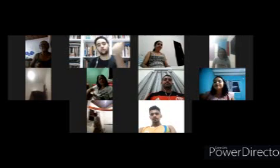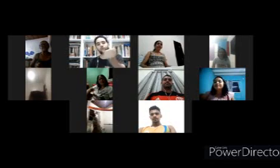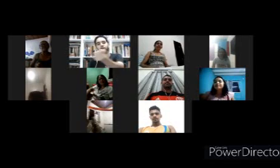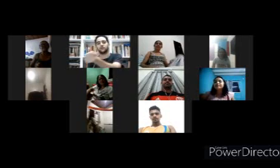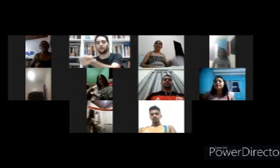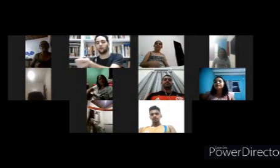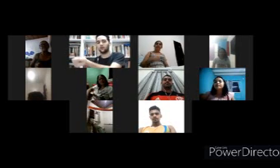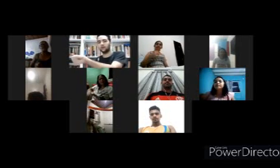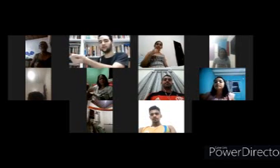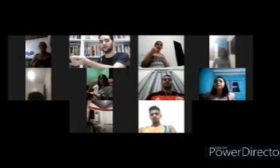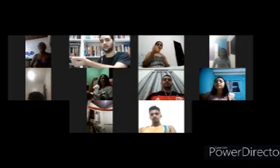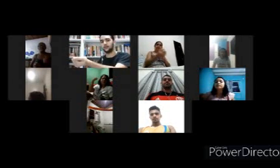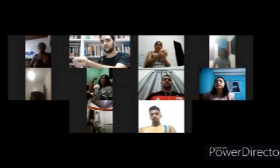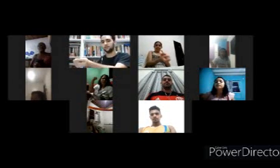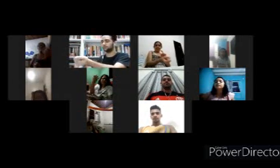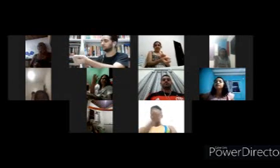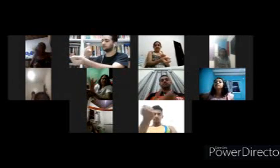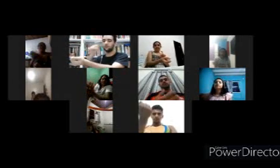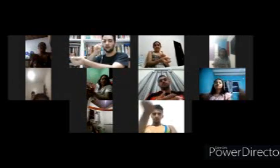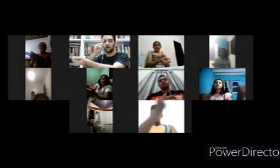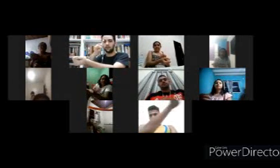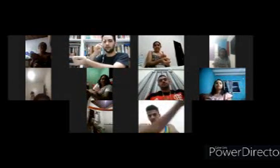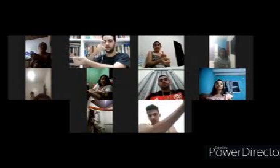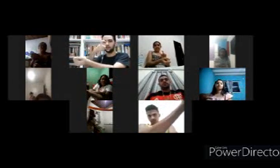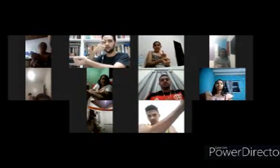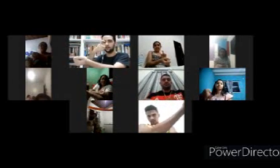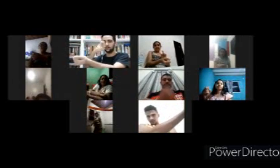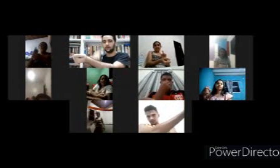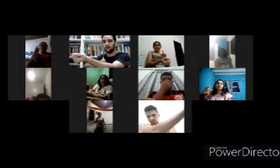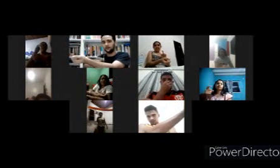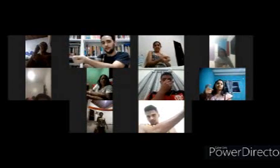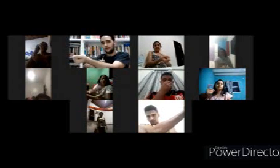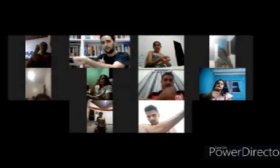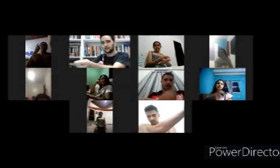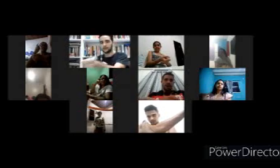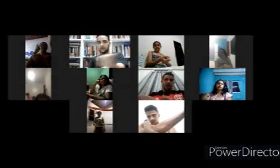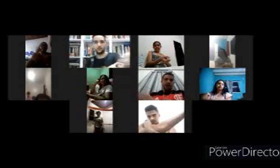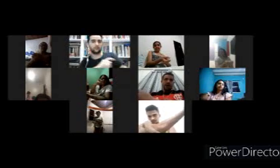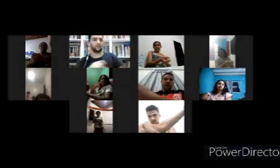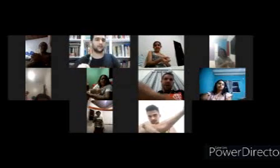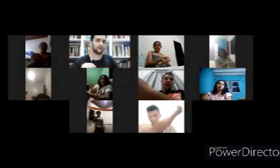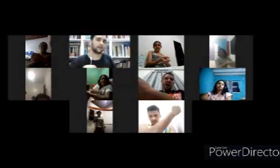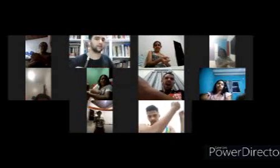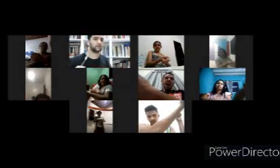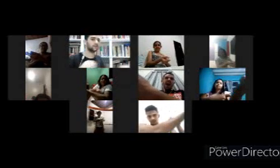Nervoso. Você vai colocar o braço assim, a mão assim e passar assim no braço. Deixa eu ver pra esse lado aqui, que talvez fique